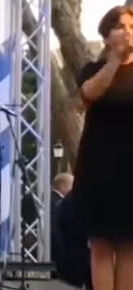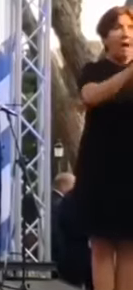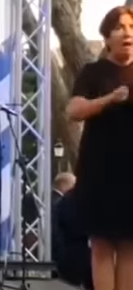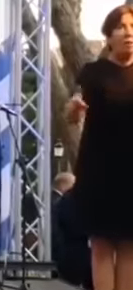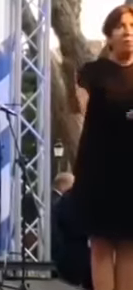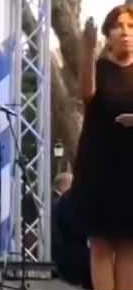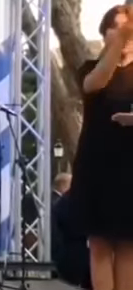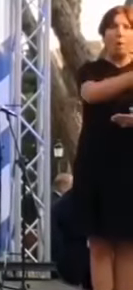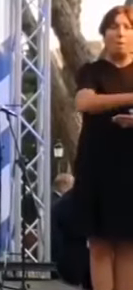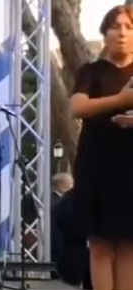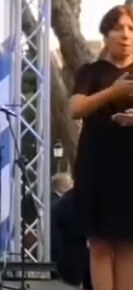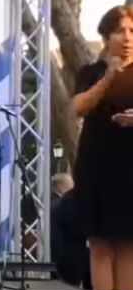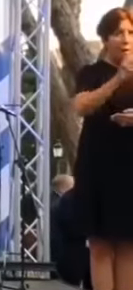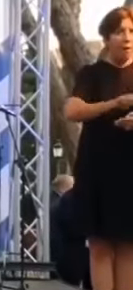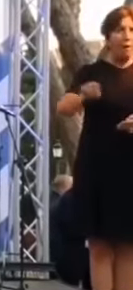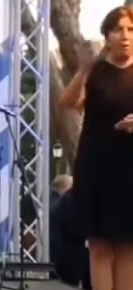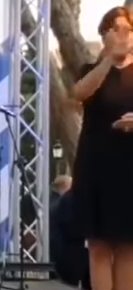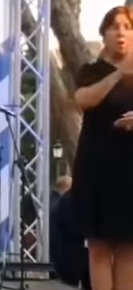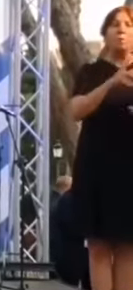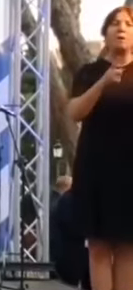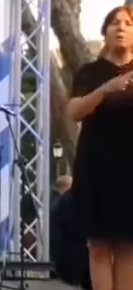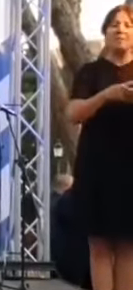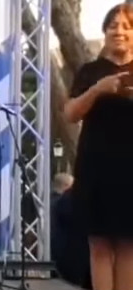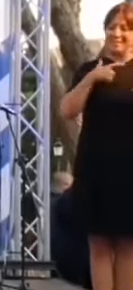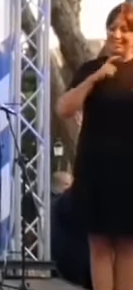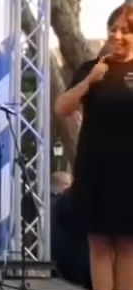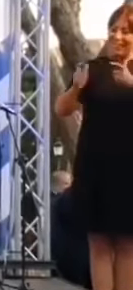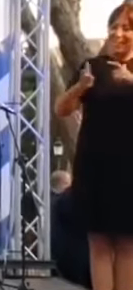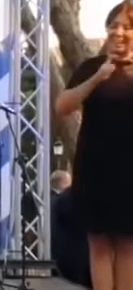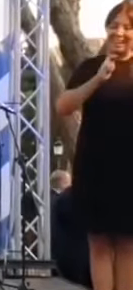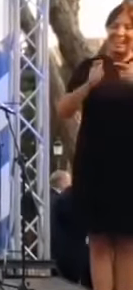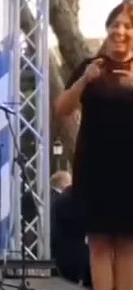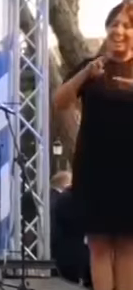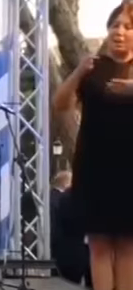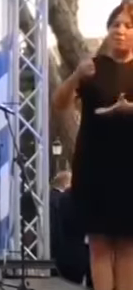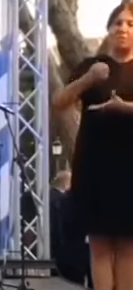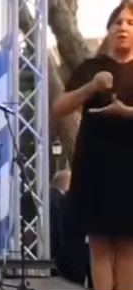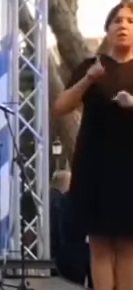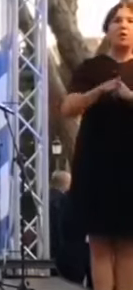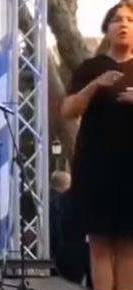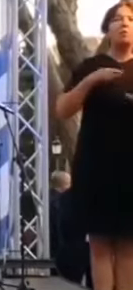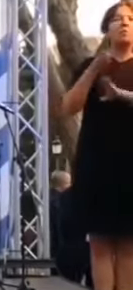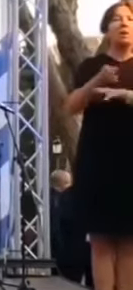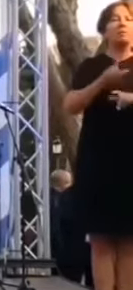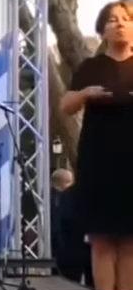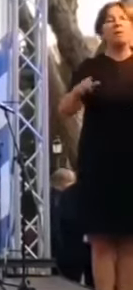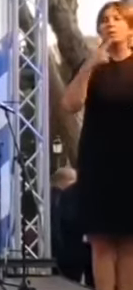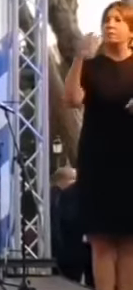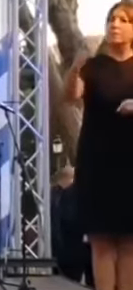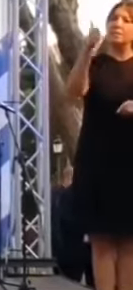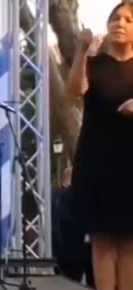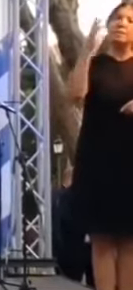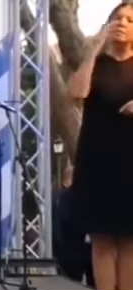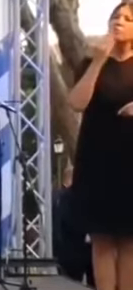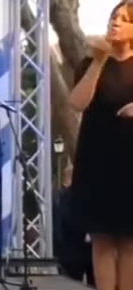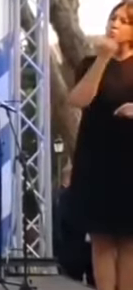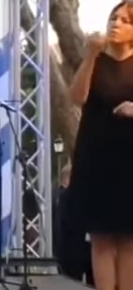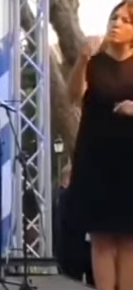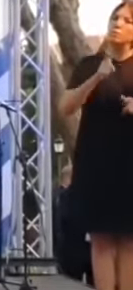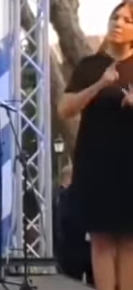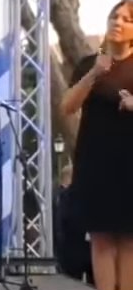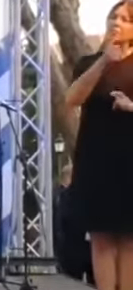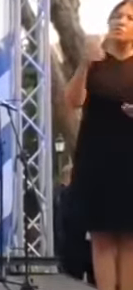All'Europa! All'Europa! Mentre si fa la trattativa sul recovery fund, che è un po' come se io andassi in banca e dicessi al direttore di banca: senta,